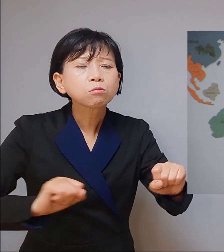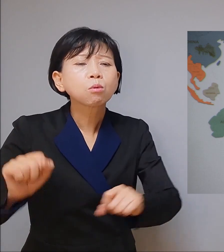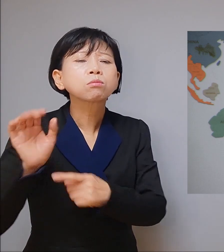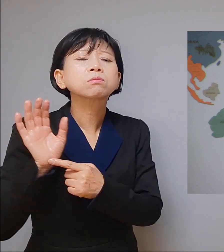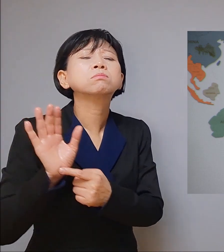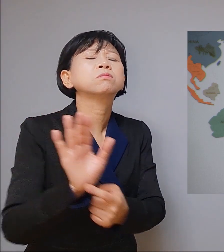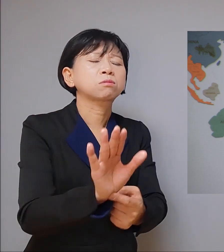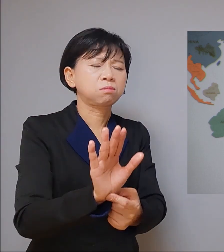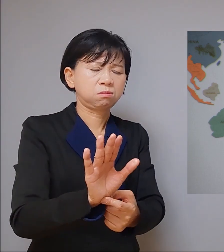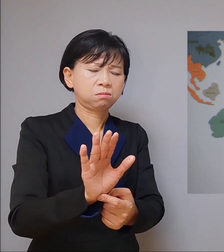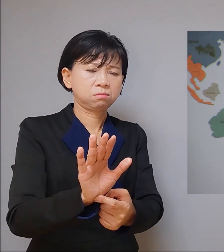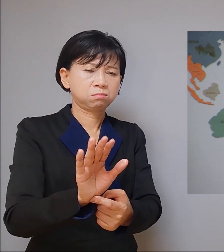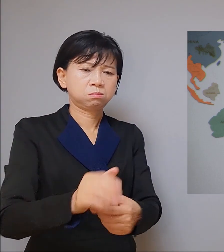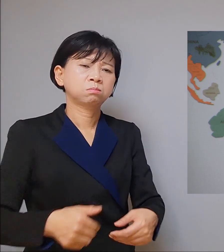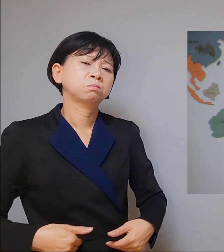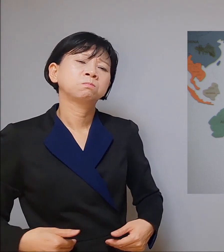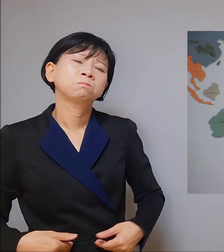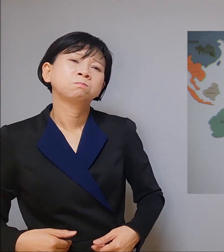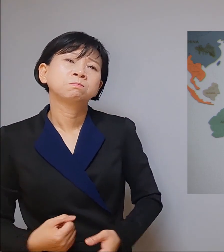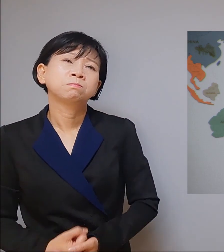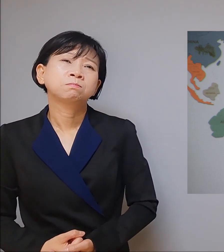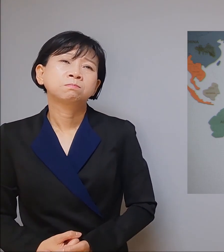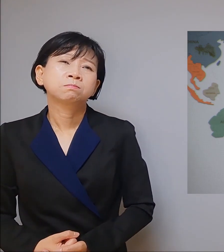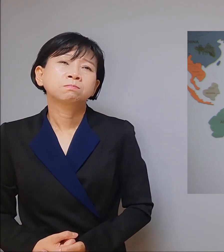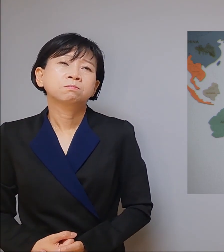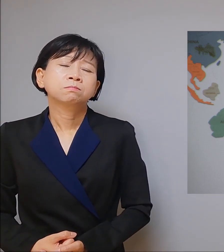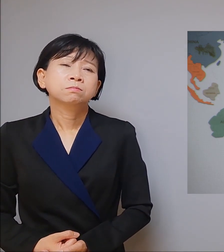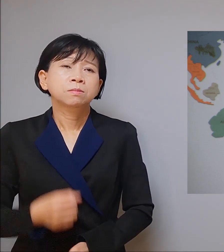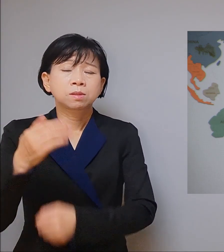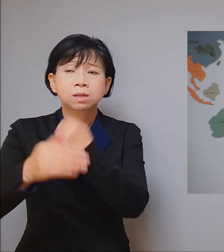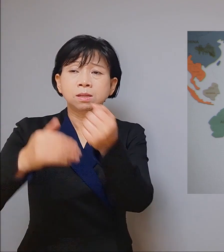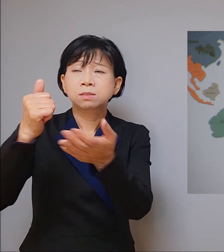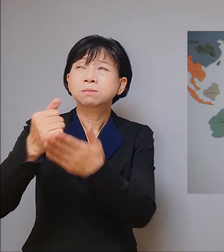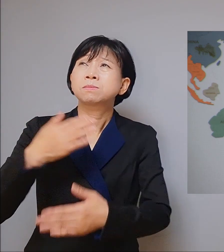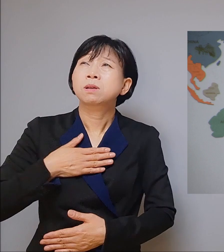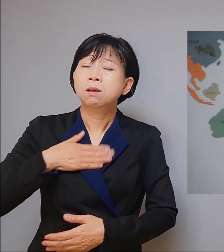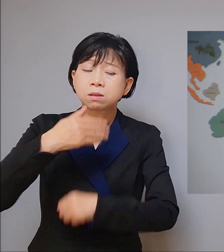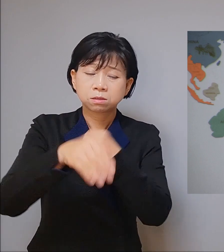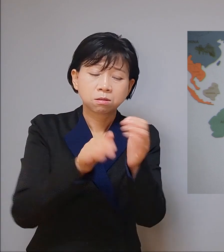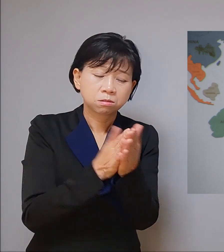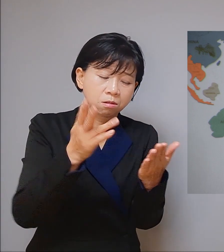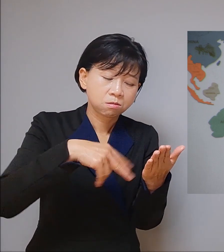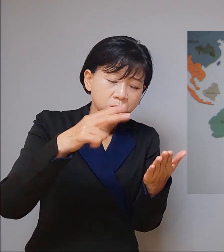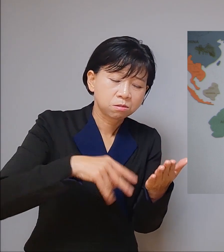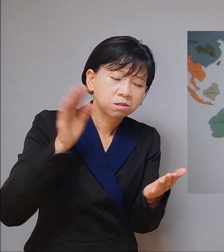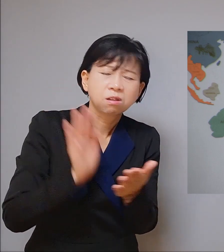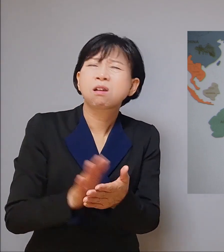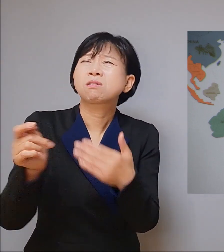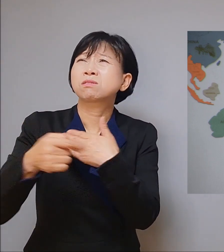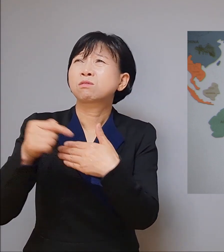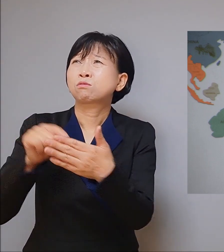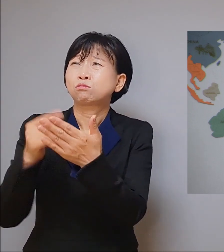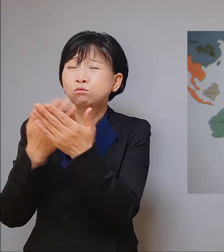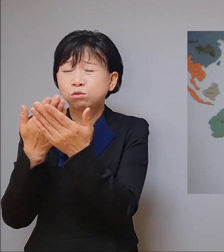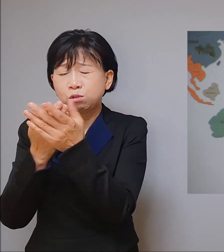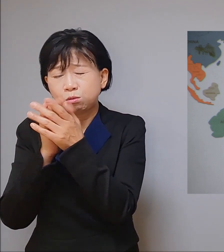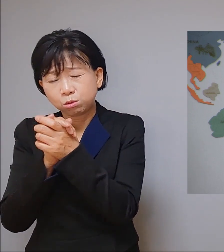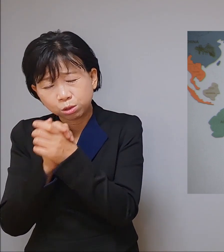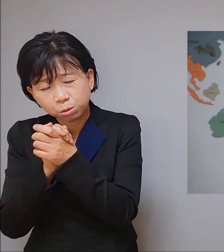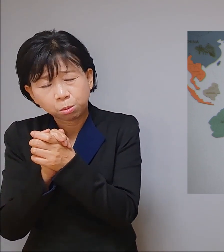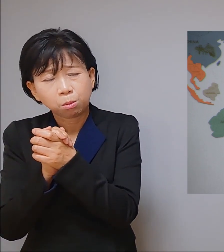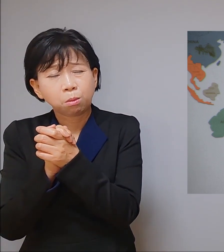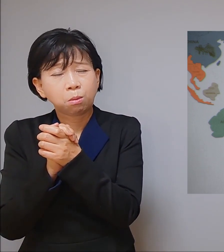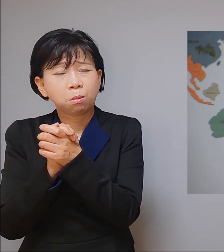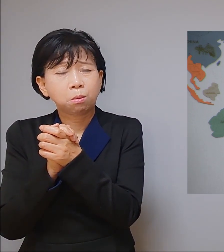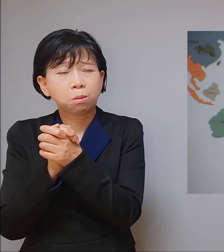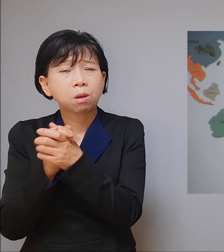이런 것들을 통해서 예수 그리스도가 드러나는 거죠. 하나님, 제가 성경을 읽도록 열정을 주세요. 만약 이렇게 기도한다고